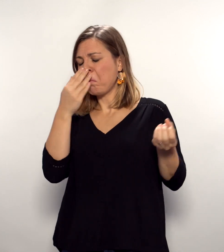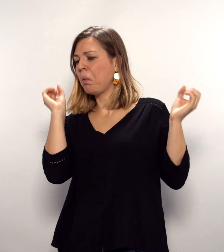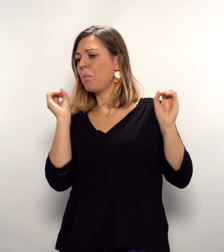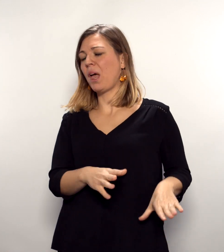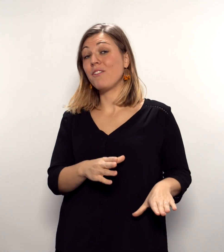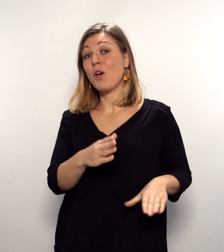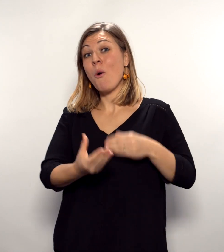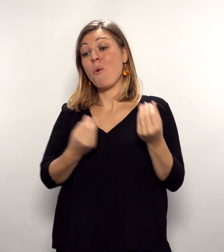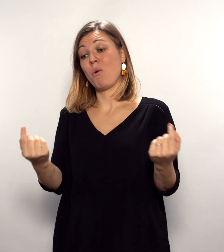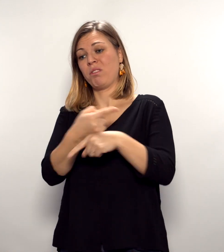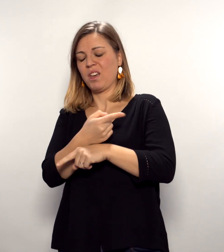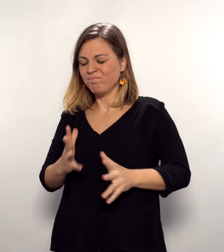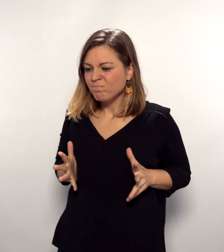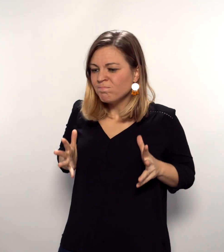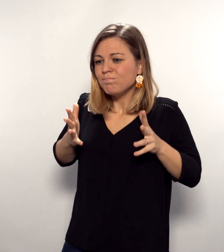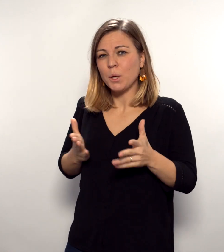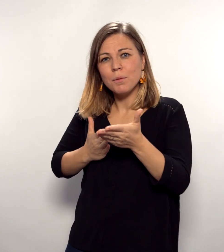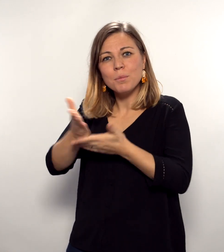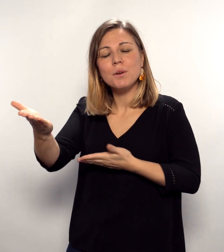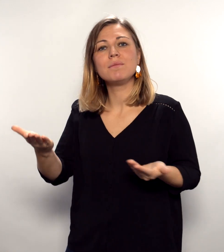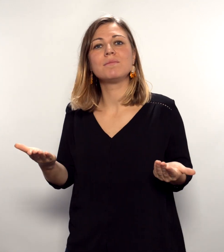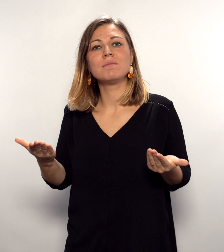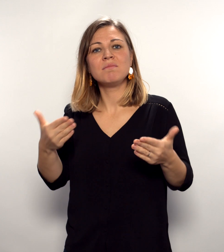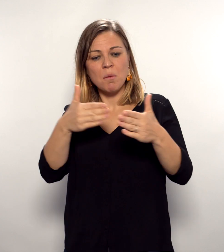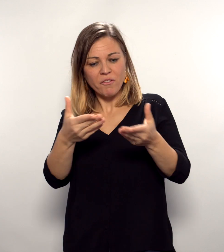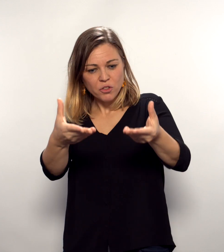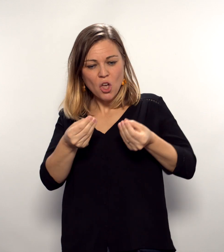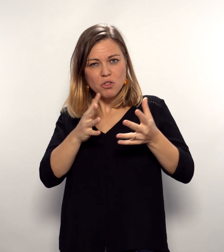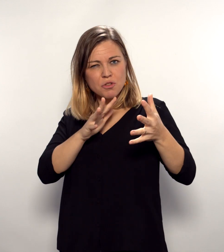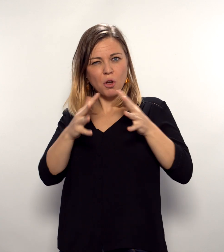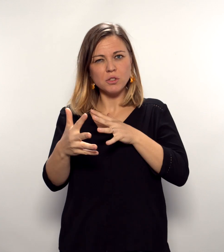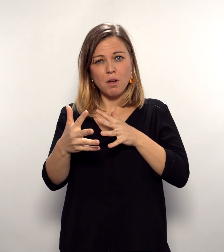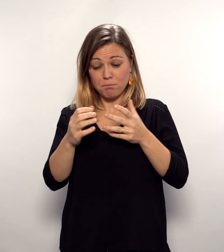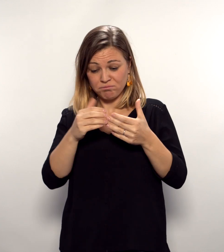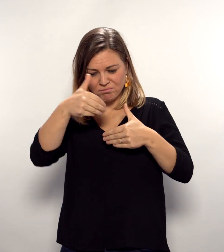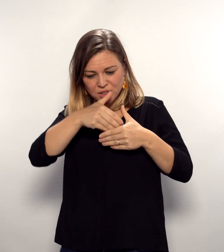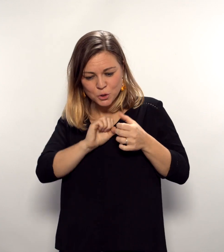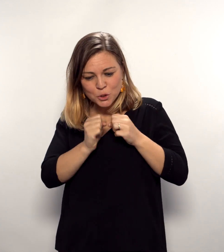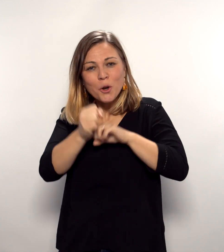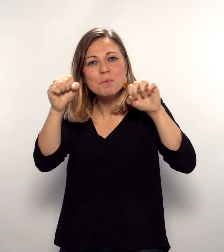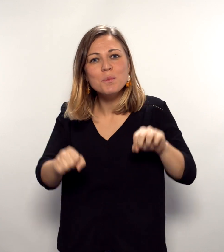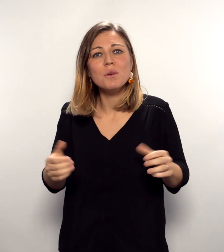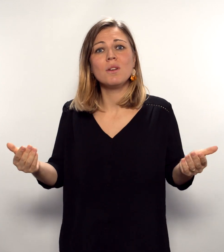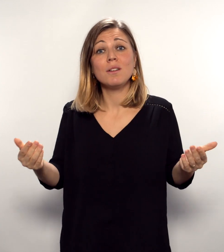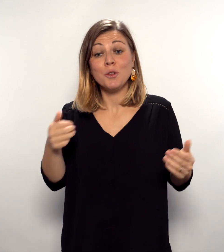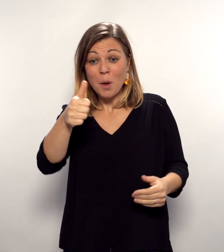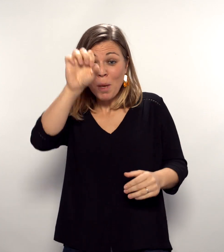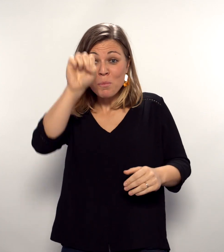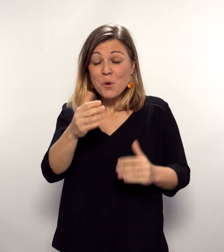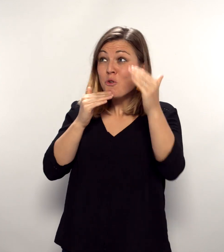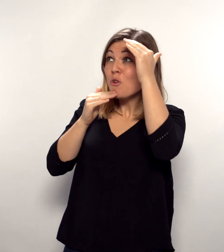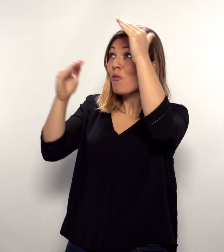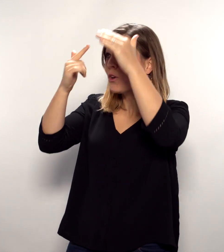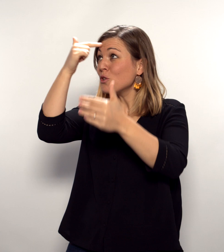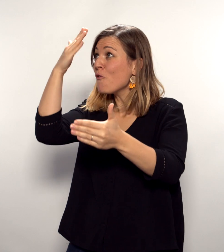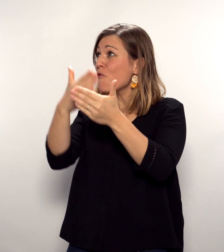de se relever. L'épreuve nous transforme, l'épreuve nous change Et tu peux bâtir ta foi et